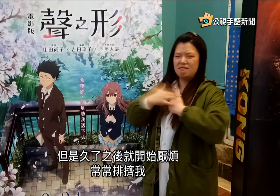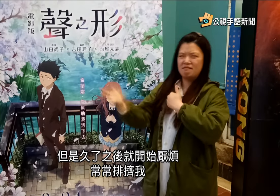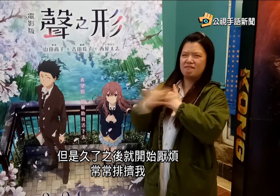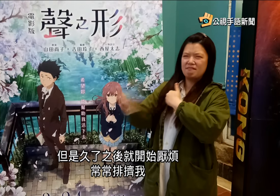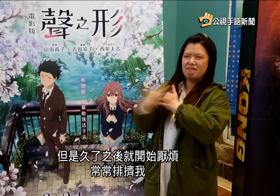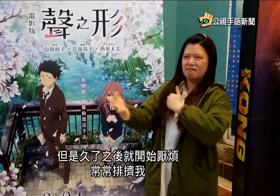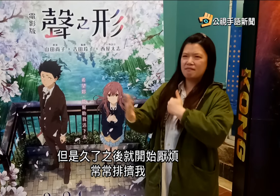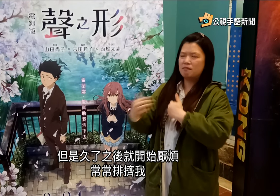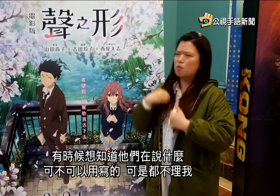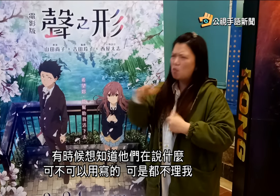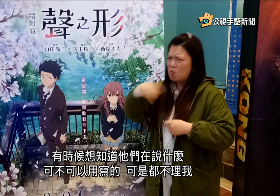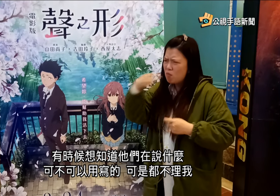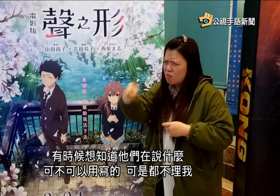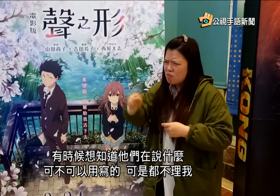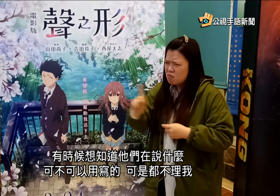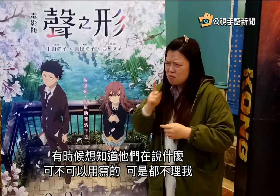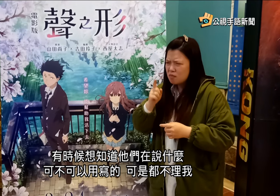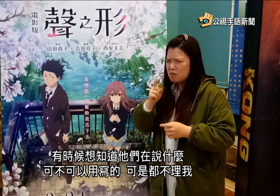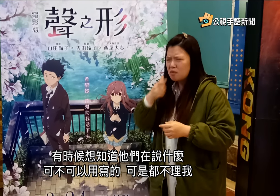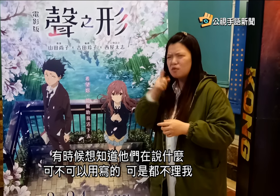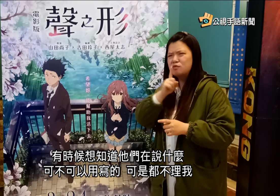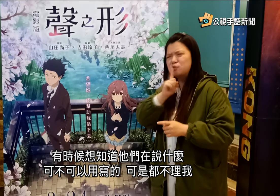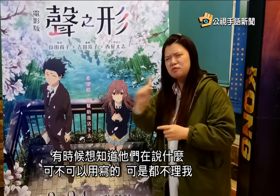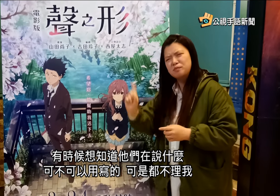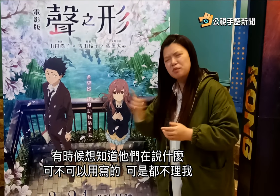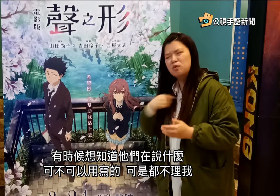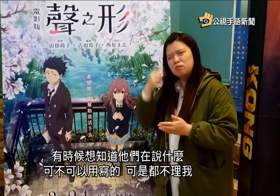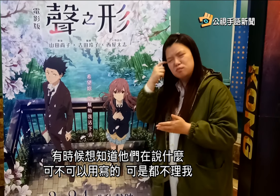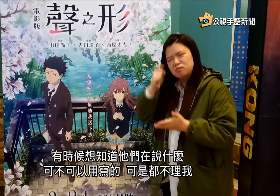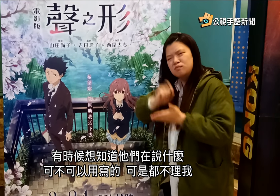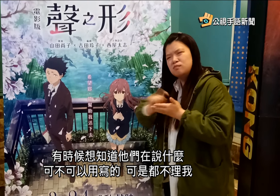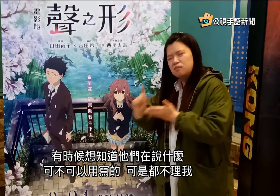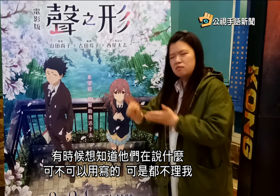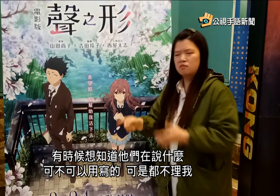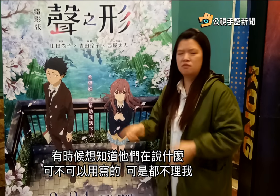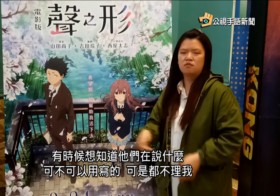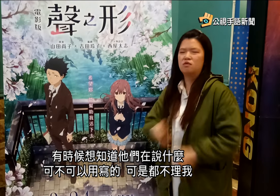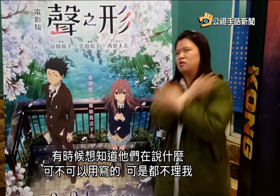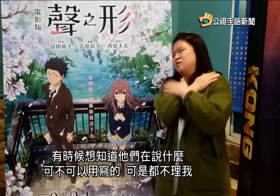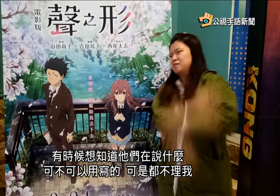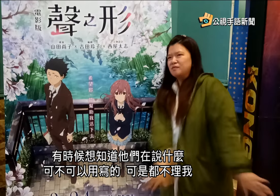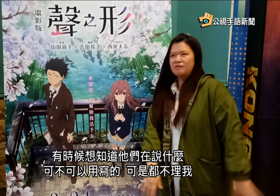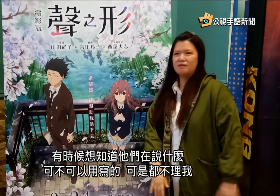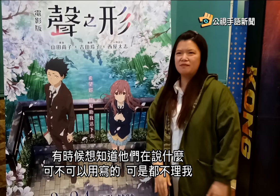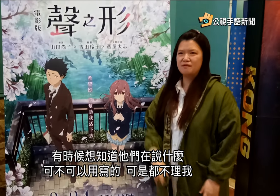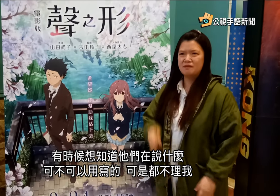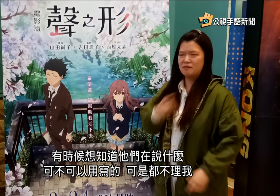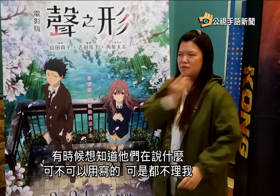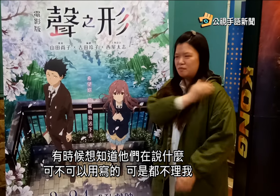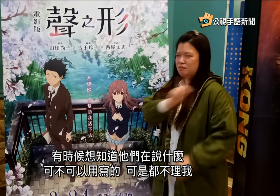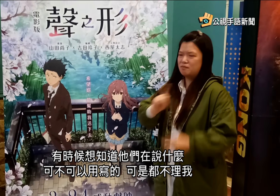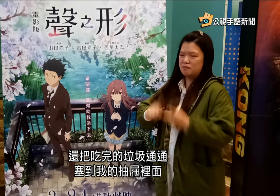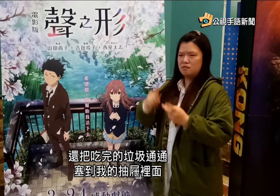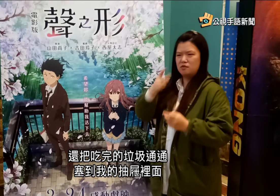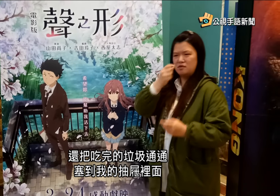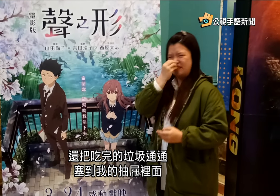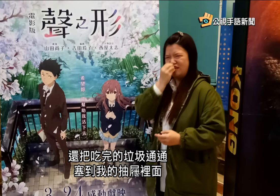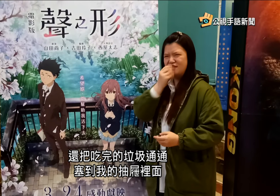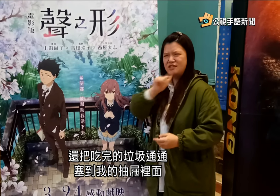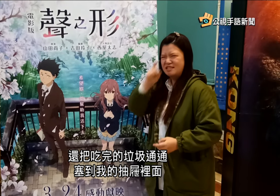排挤我。有时候想知道他们在说什么，可不可以用写的，可是都不理我，还把吃完的垃圾通